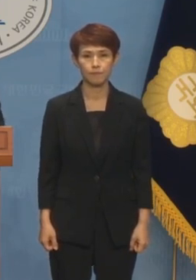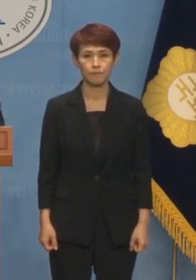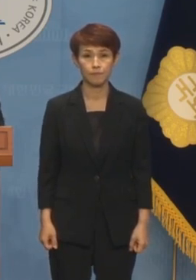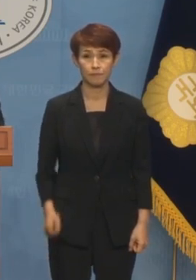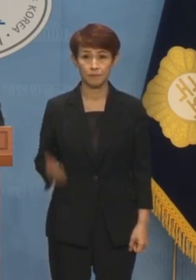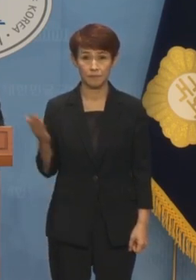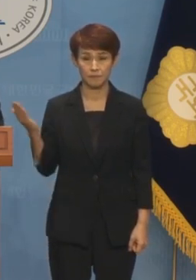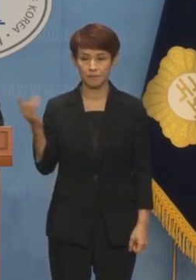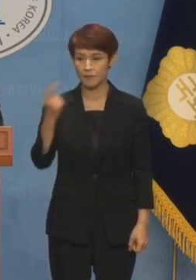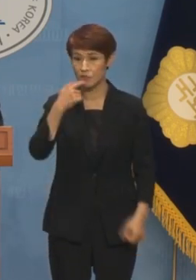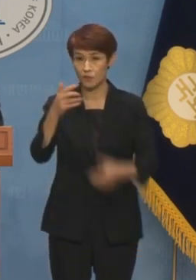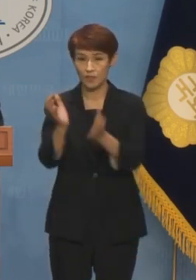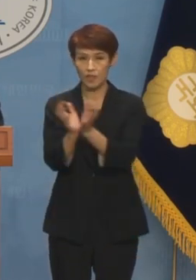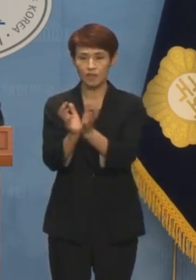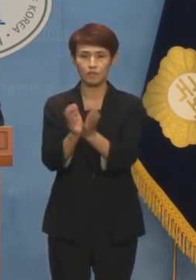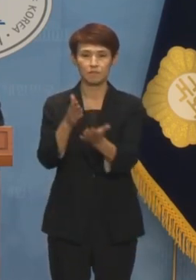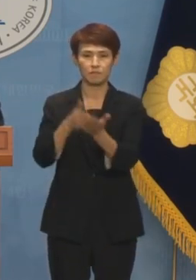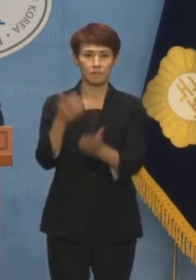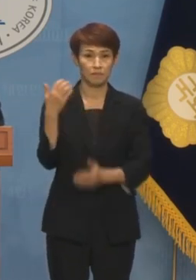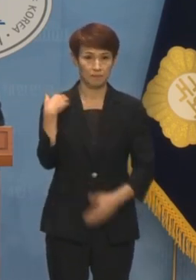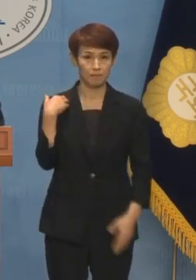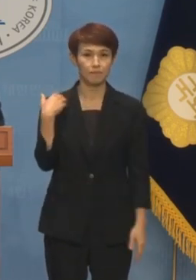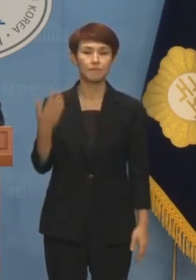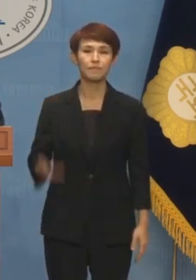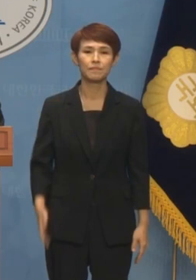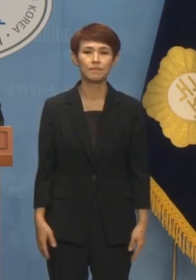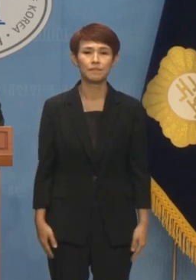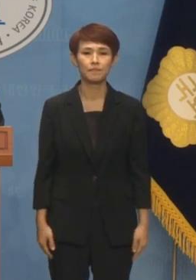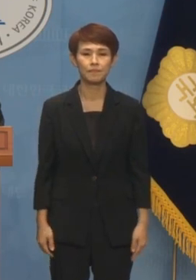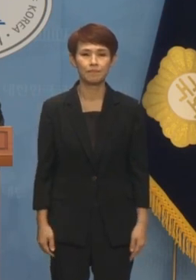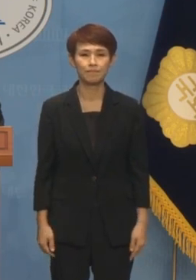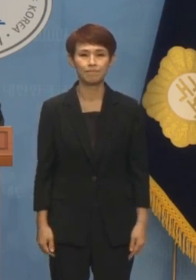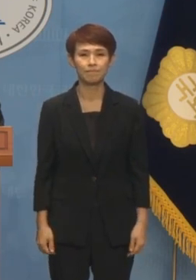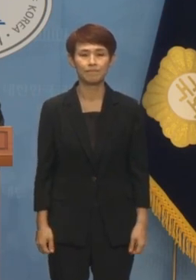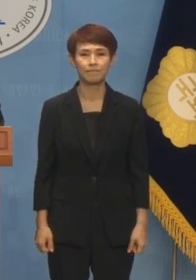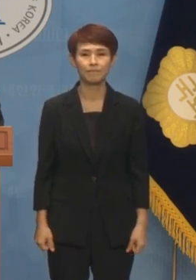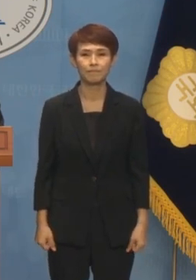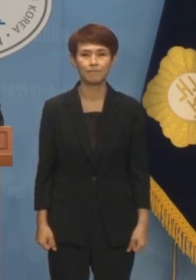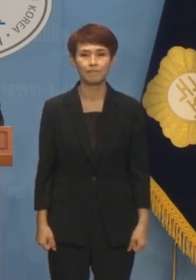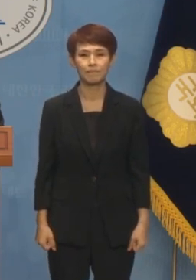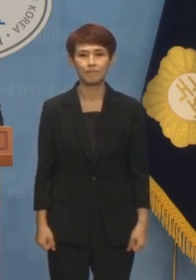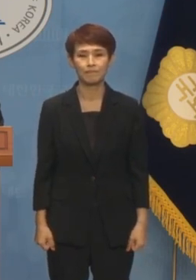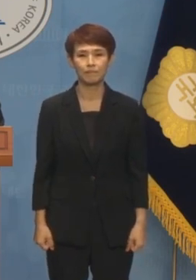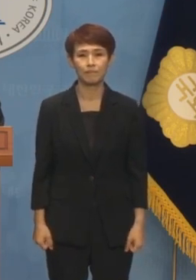네, 더불어민주당 최민석 대변인입니다. 브리핑 시작하겠습니다.